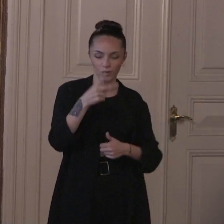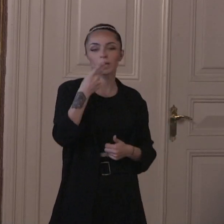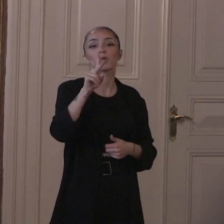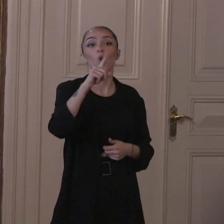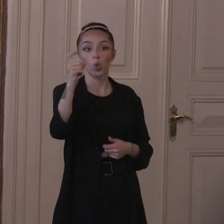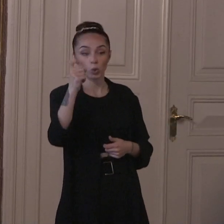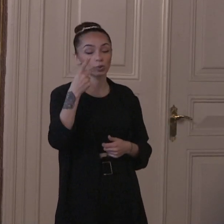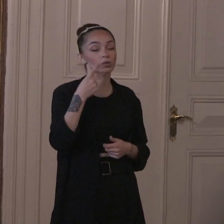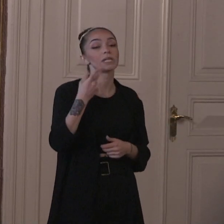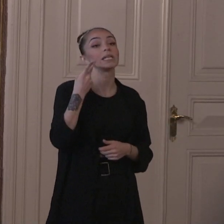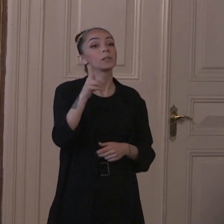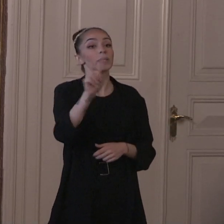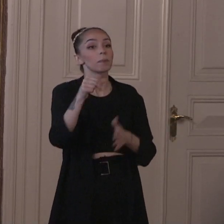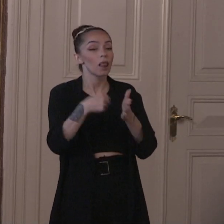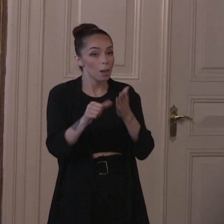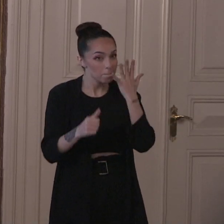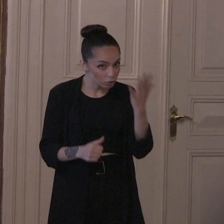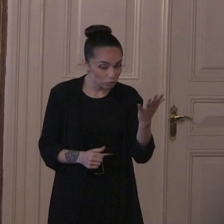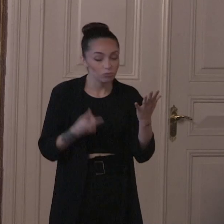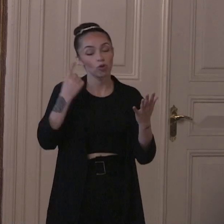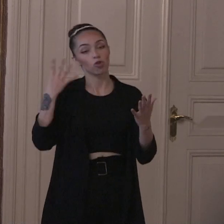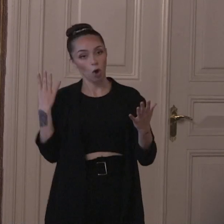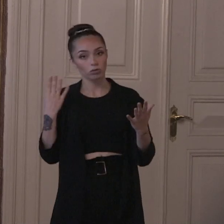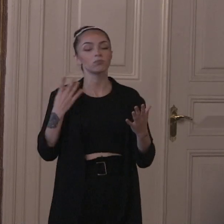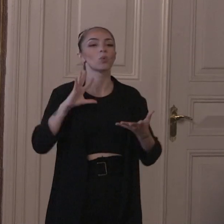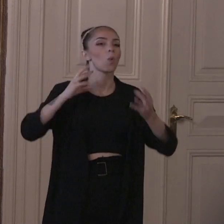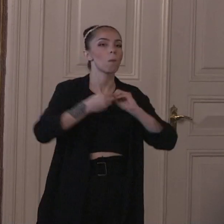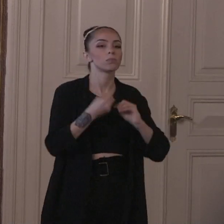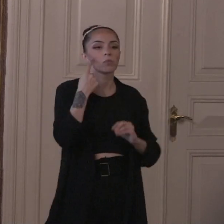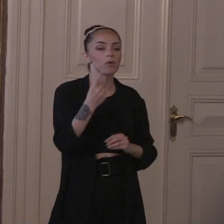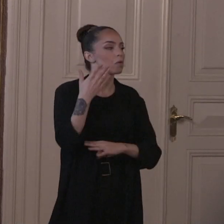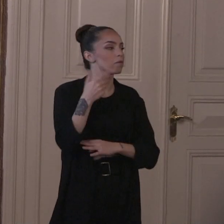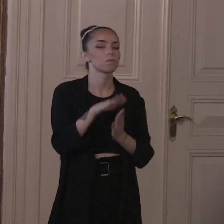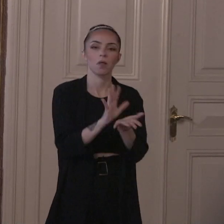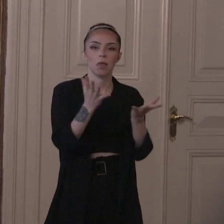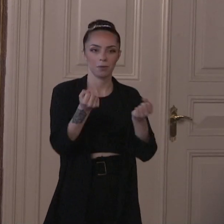adet, 2020 yılında ise 5 adet bayrak ödülü kazanılmıştır.